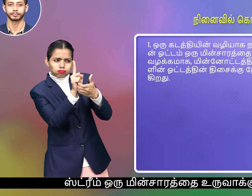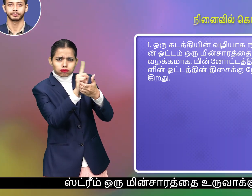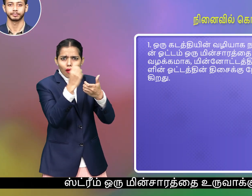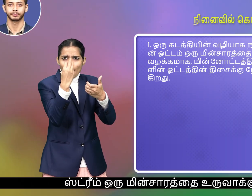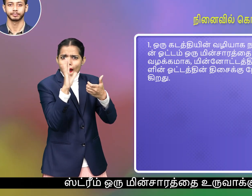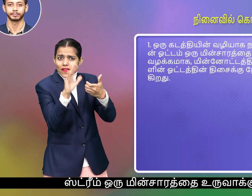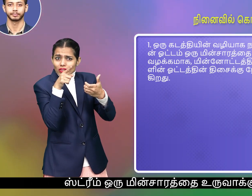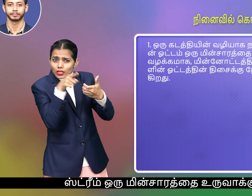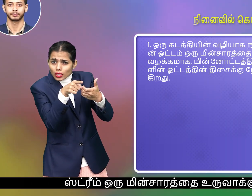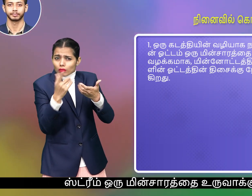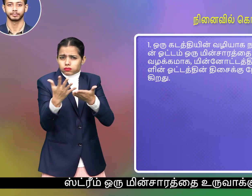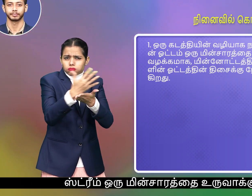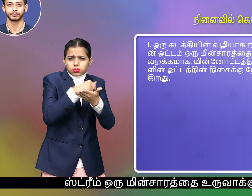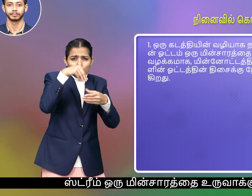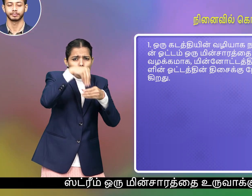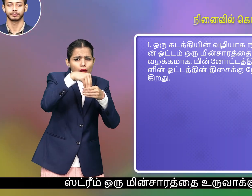உருவாக்குகிறது.